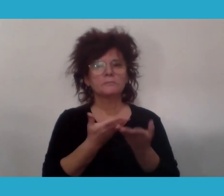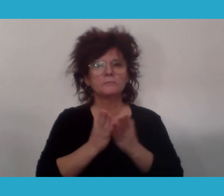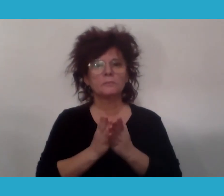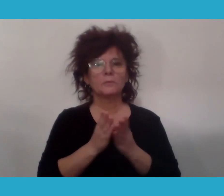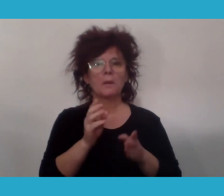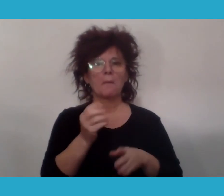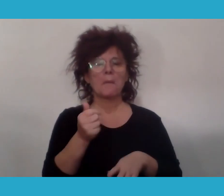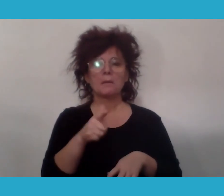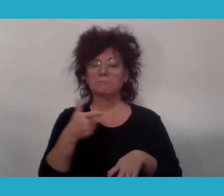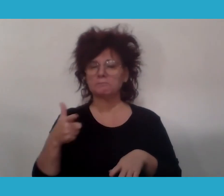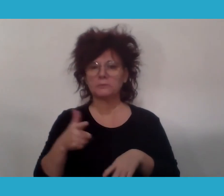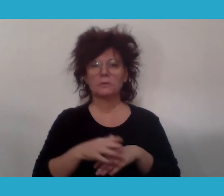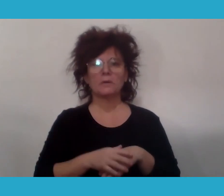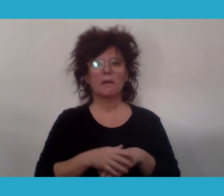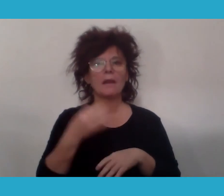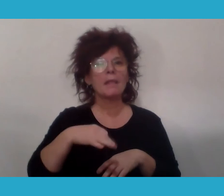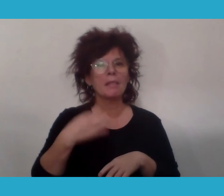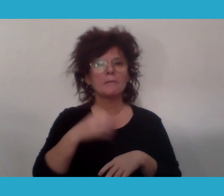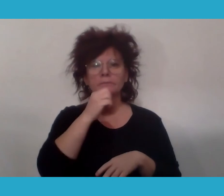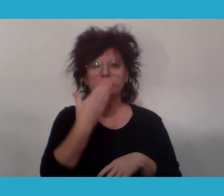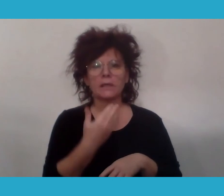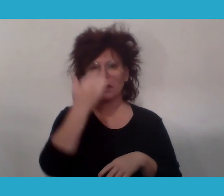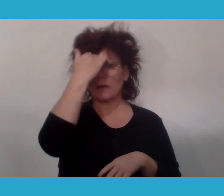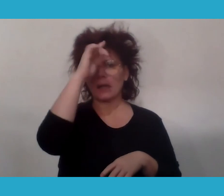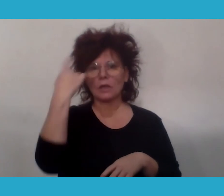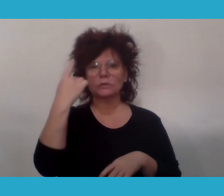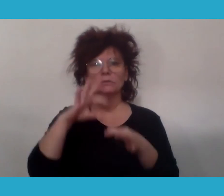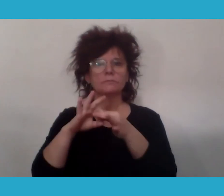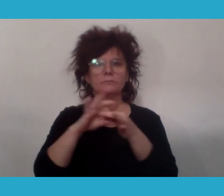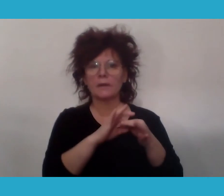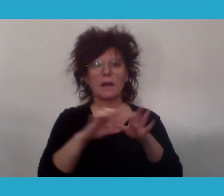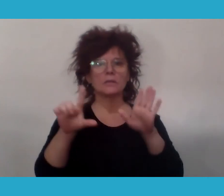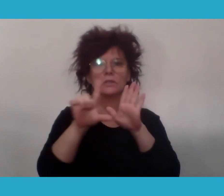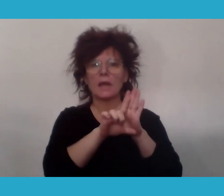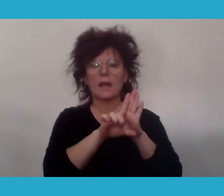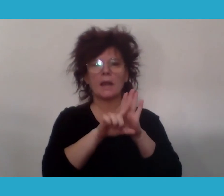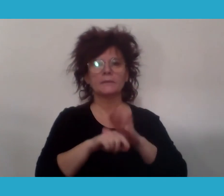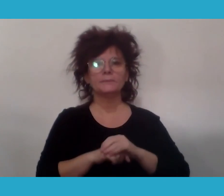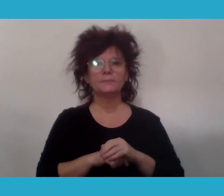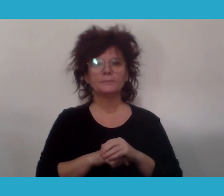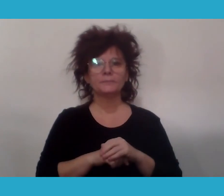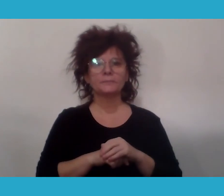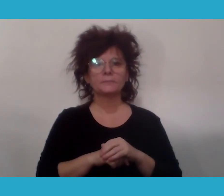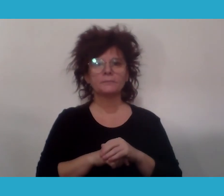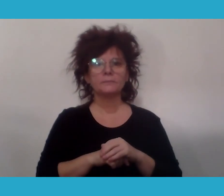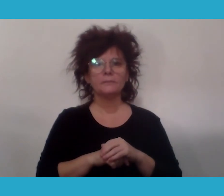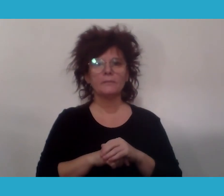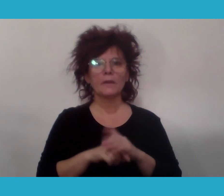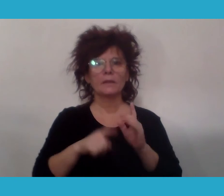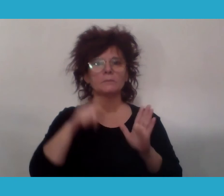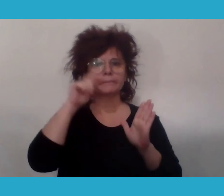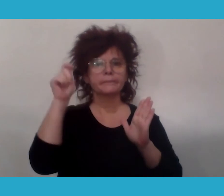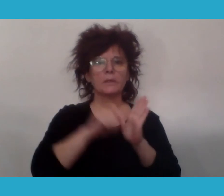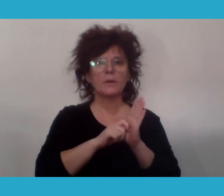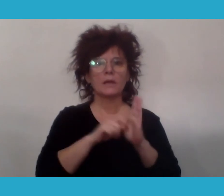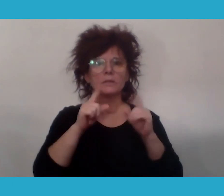de toda validez, debiendo a las autoridades declararla inconstitucional en cumplimiento con los artículos 41 y 16 de la Constitución Nacional, así como por la